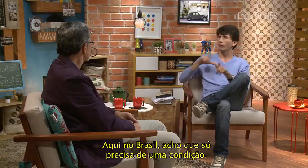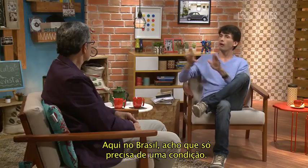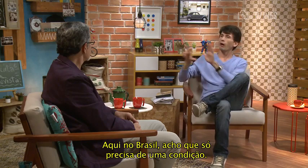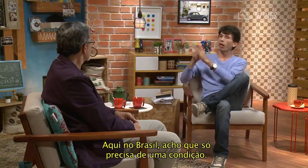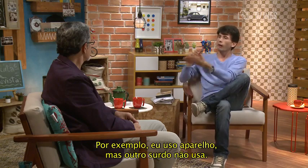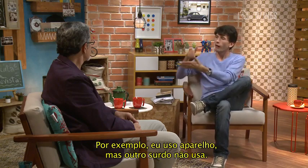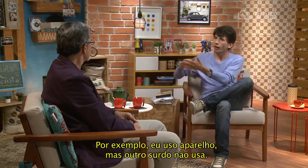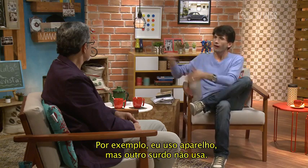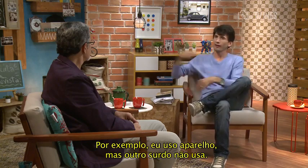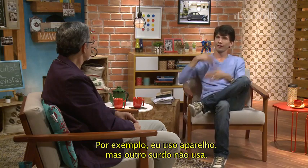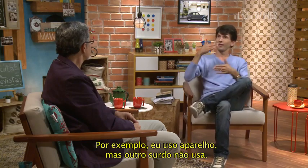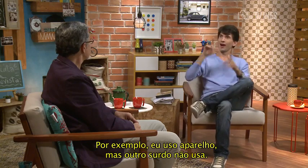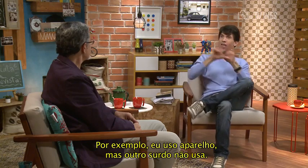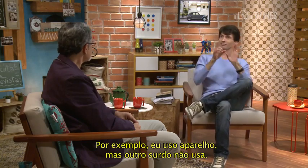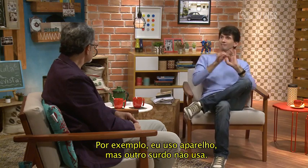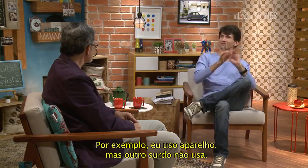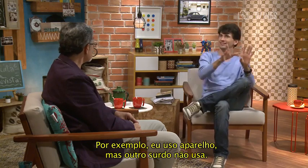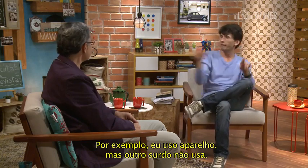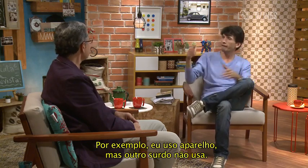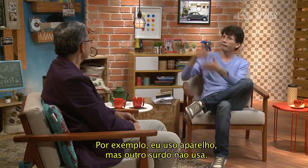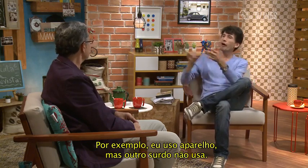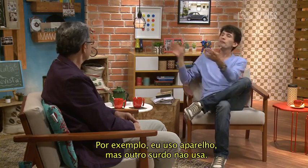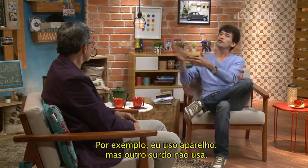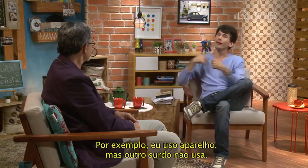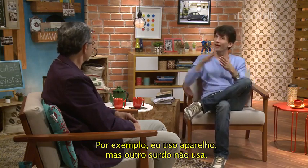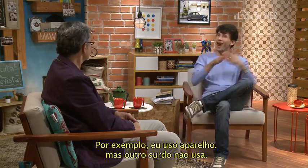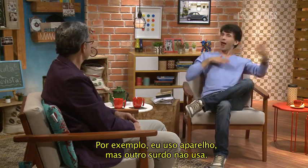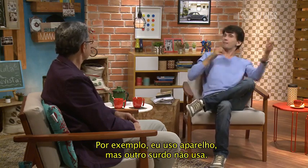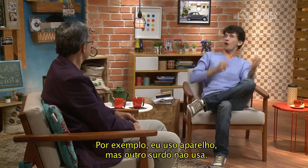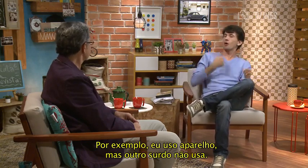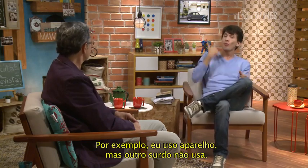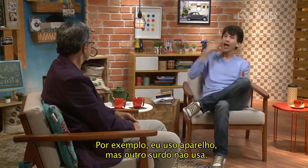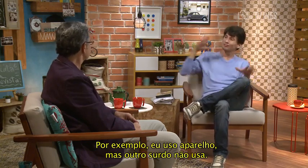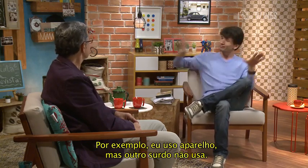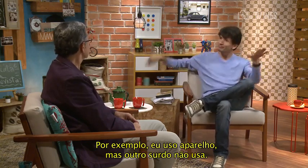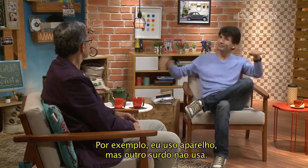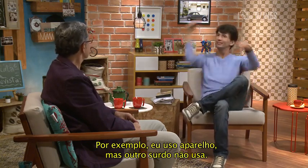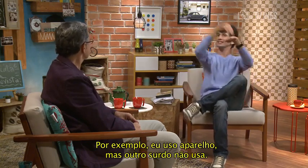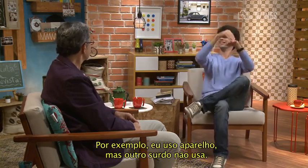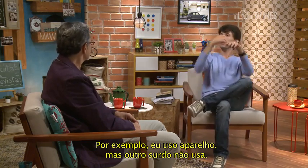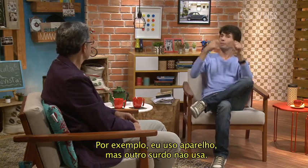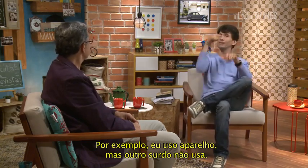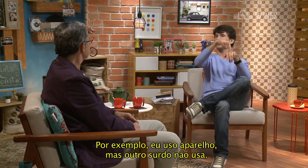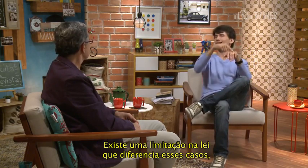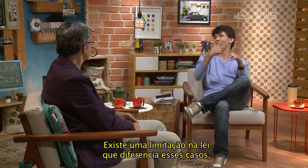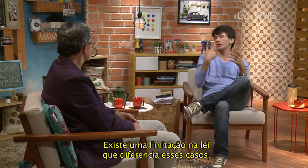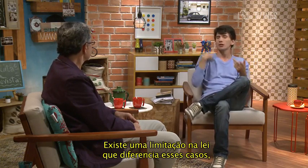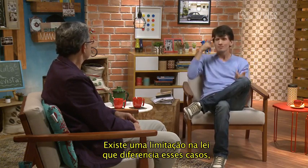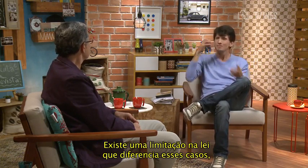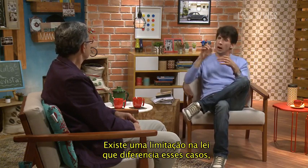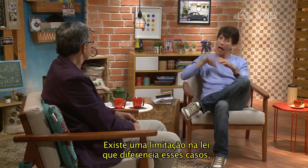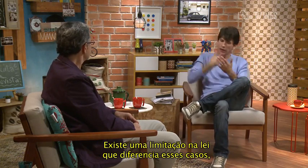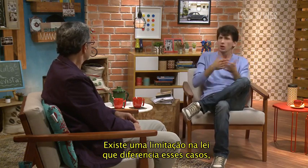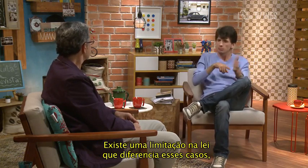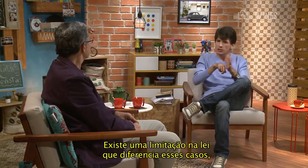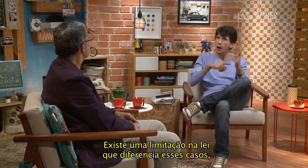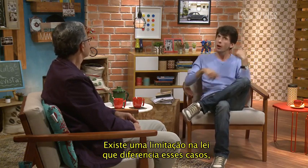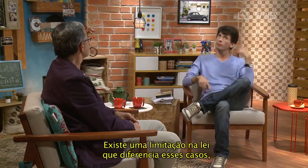por exemplo eu uso aparelho mais outro surdo não usa existe uma alimentação na lei que